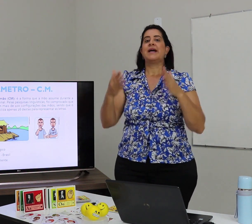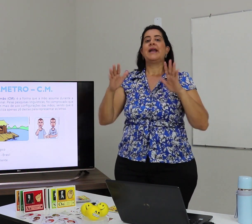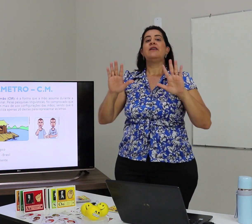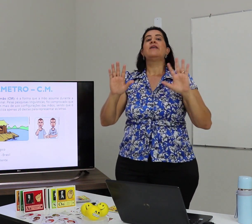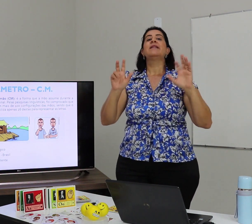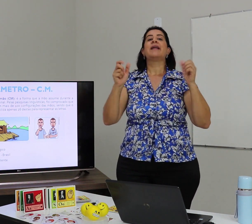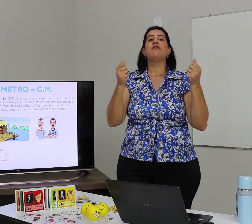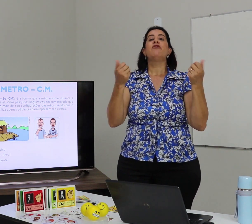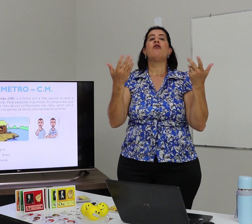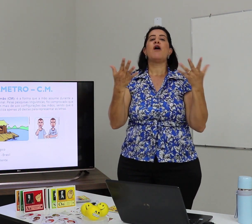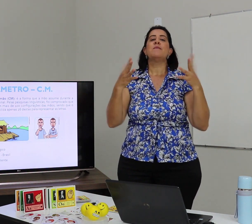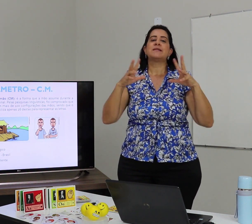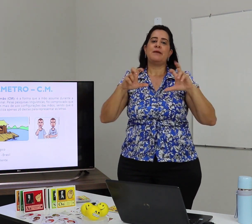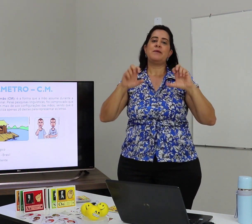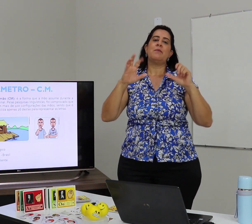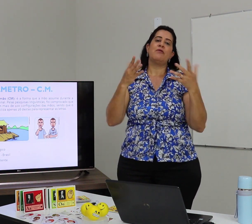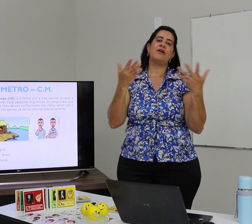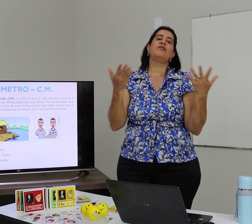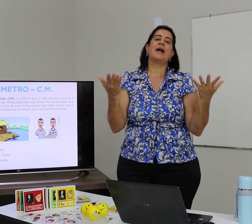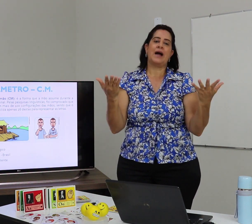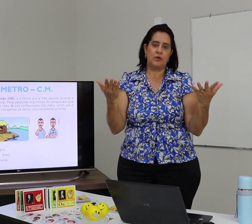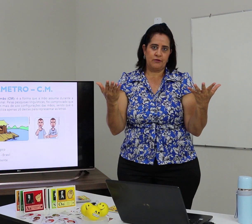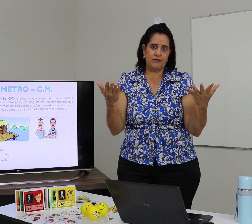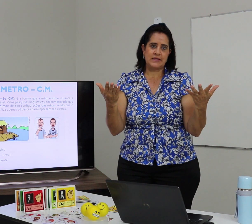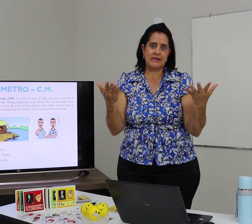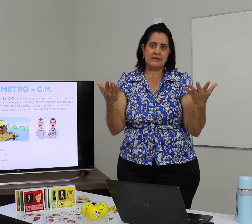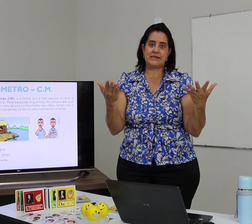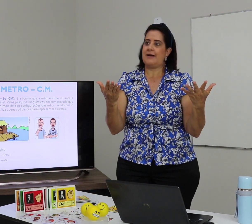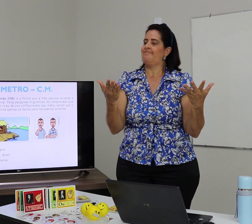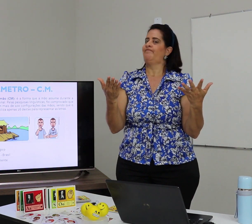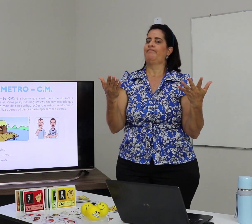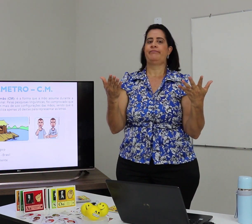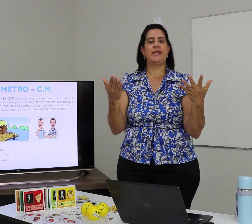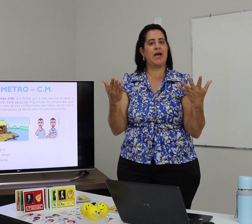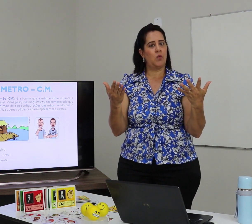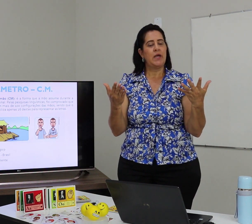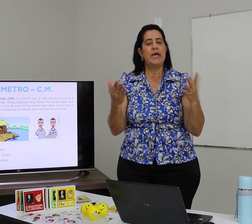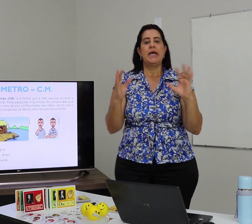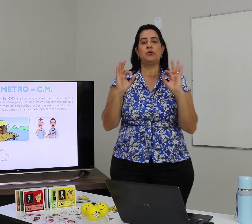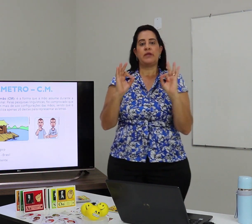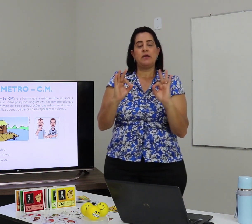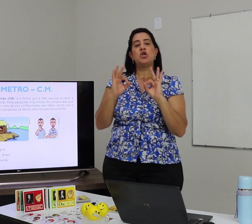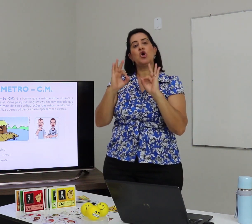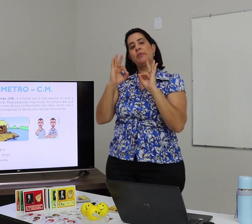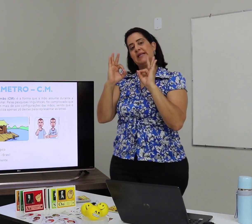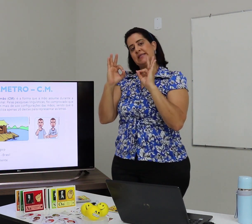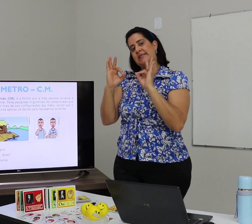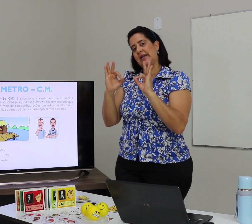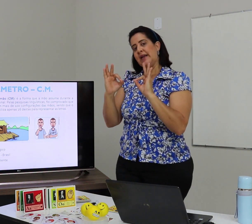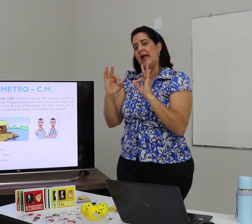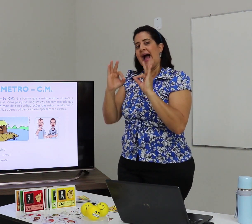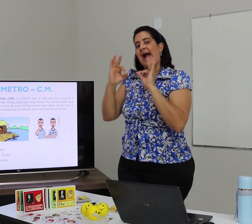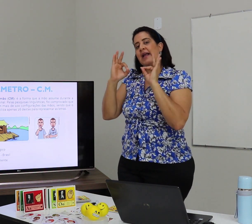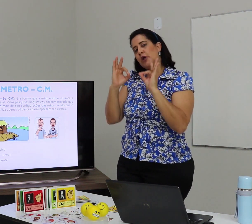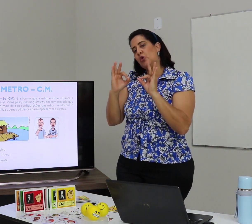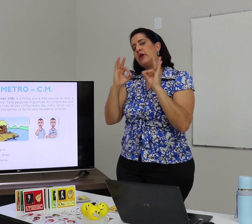a inventar formas que a minha mão vai ficar quando eu for sinalizar. Não, eu tenho que obedecer aquilo que